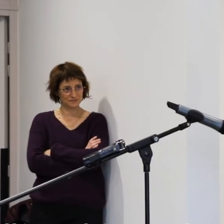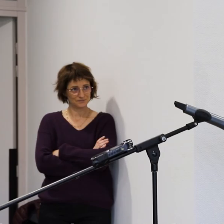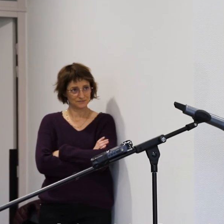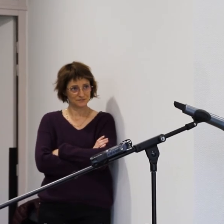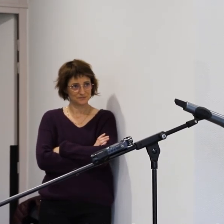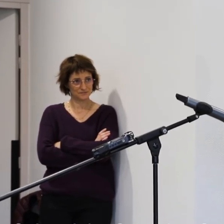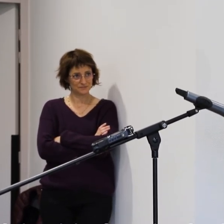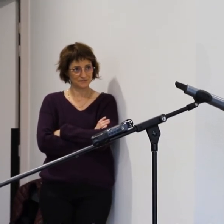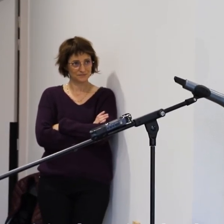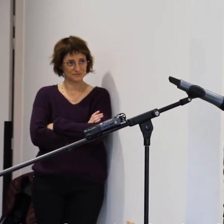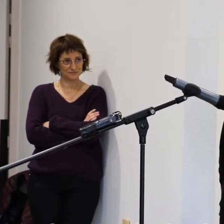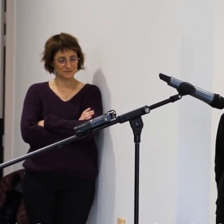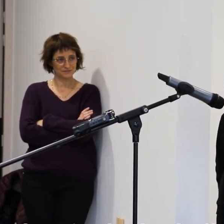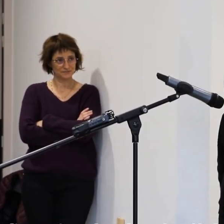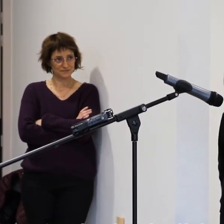vers la maison.